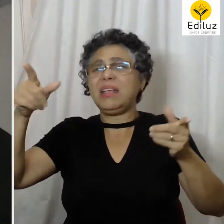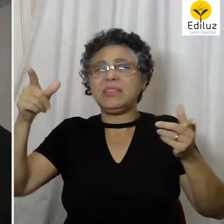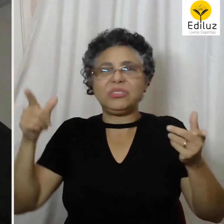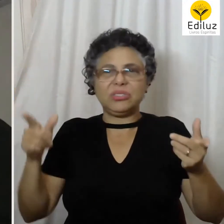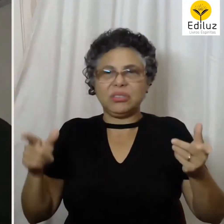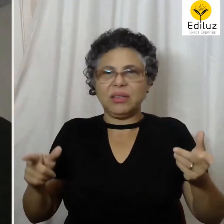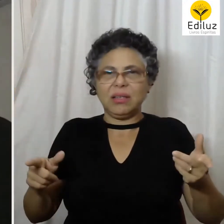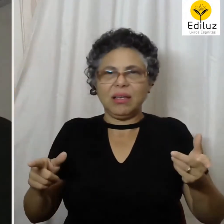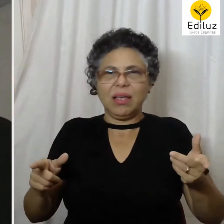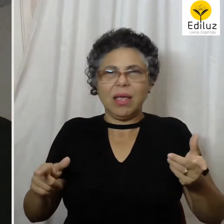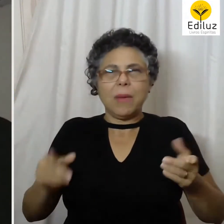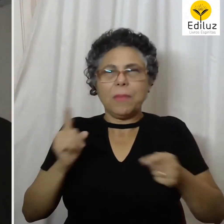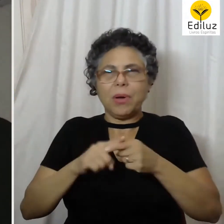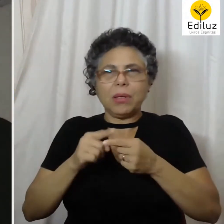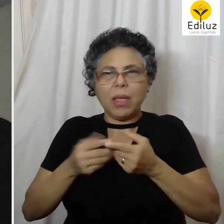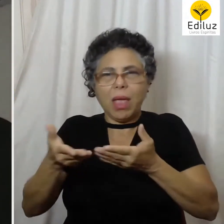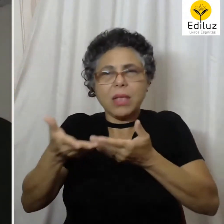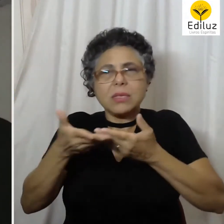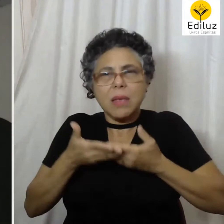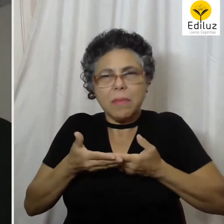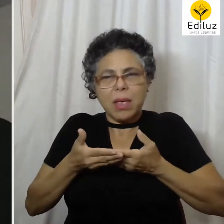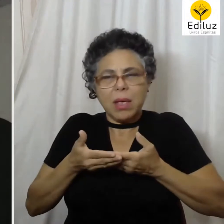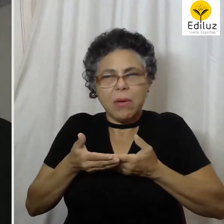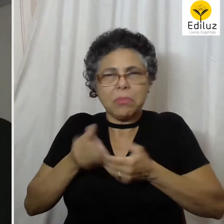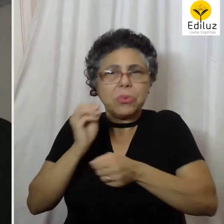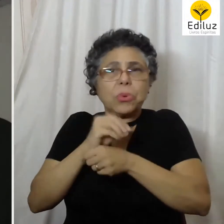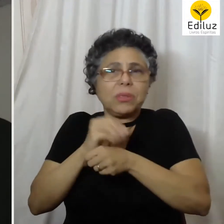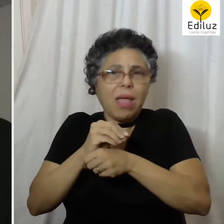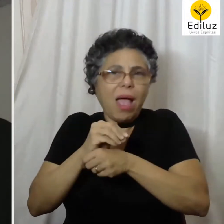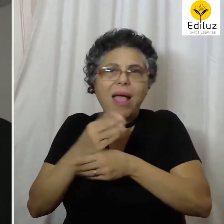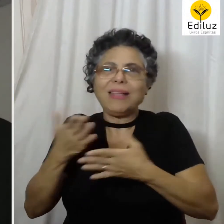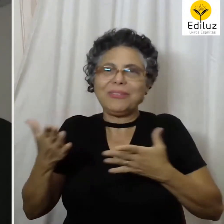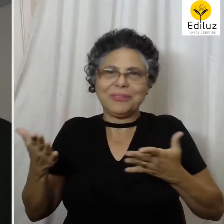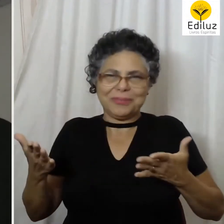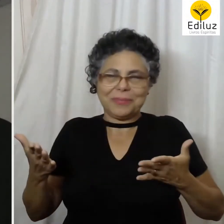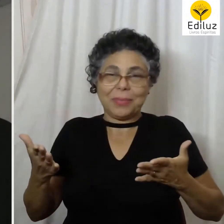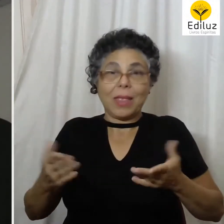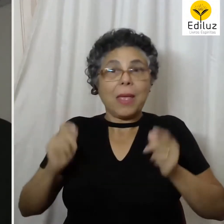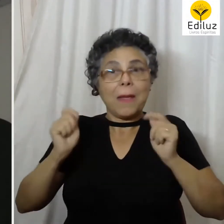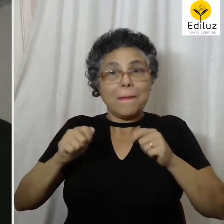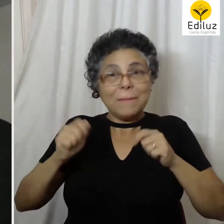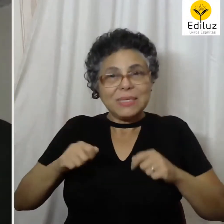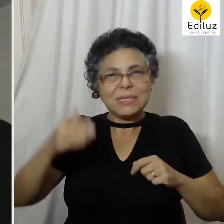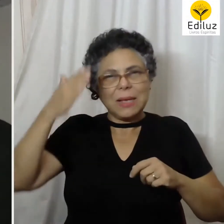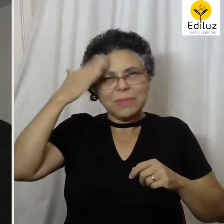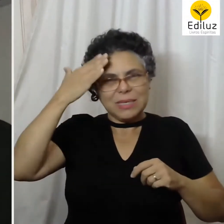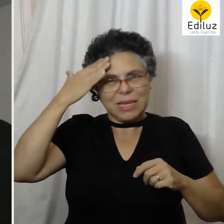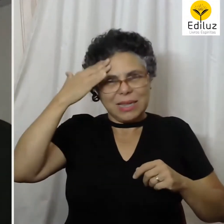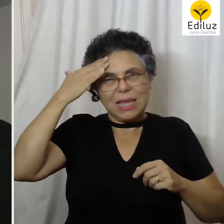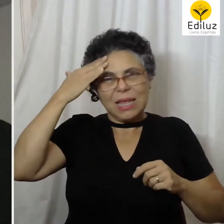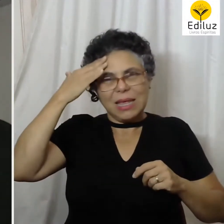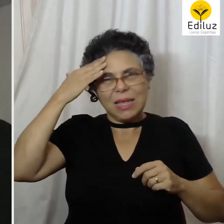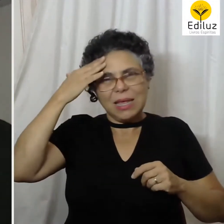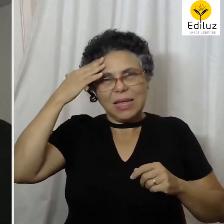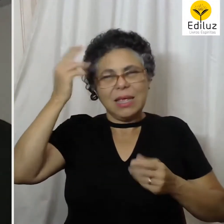da criação que tiveram. É preciso entender que os espíritos, como o